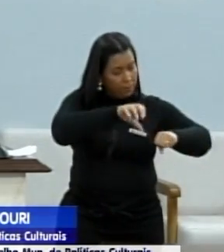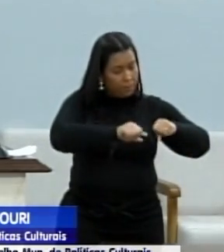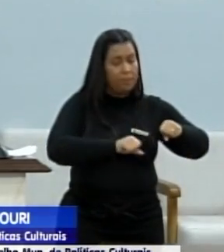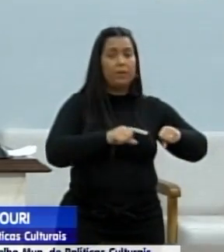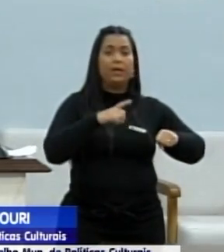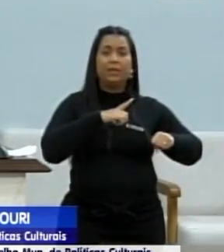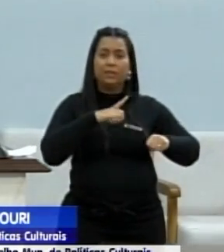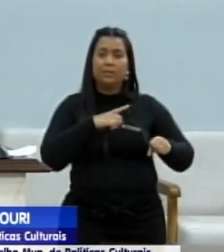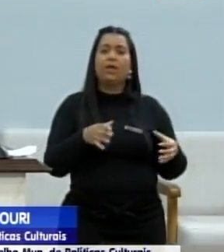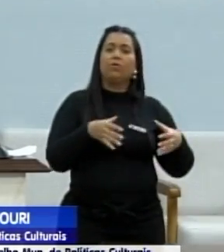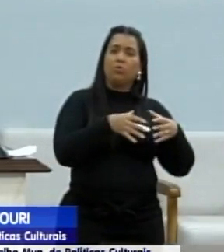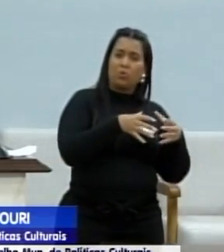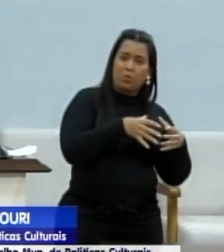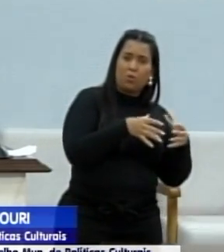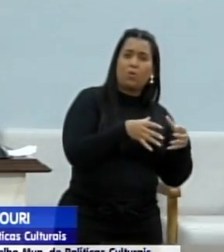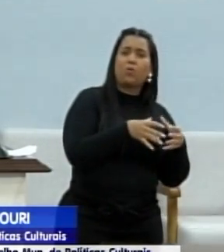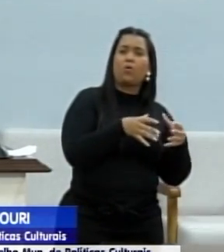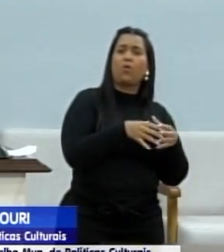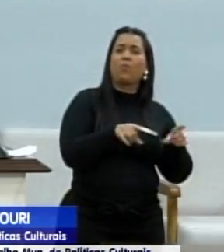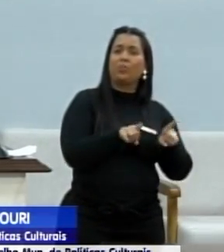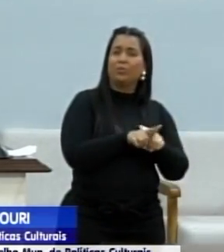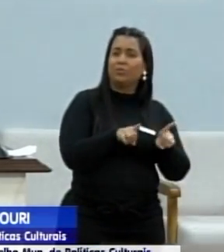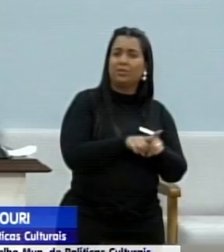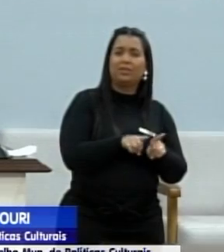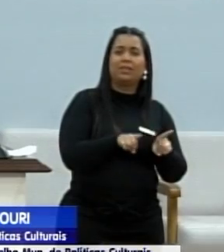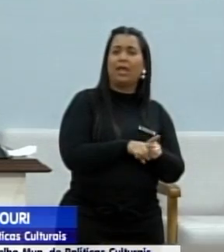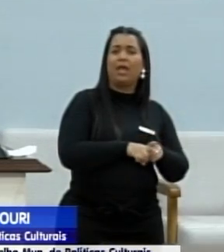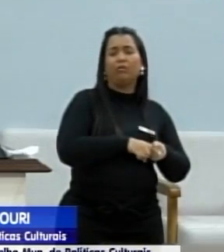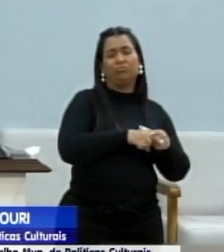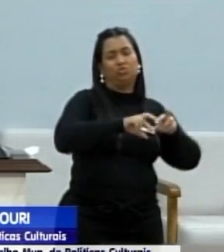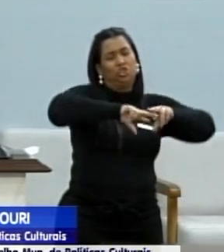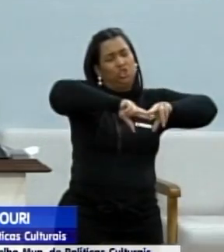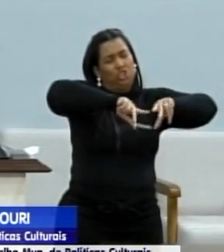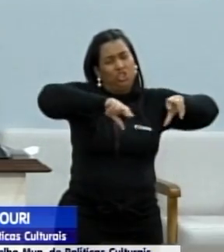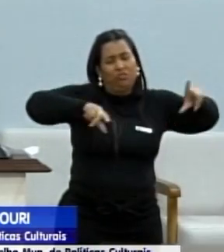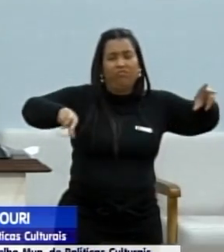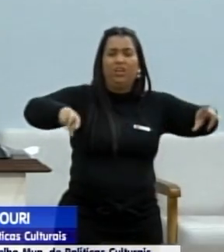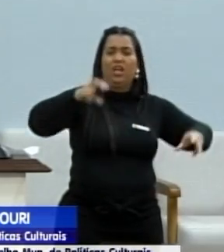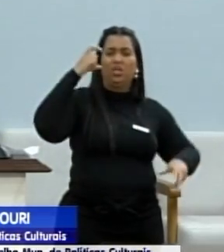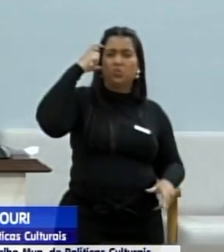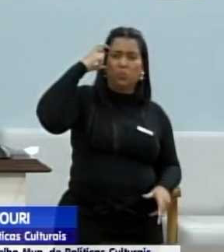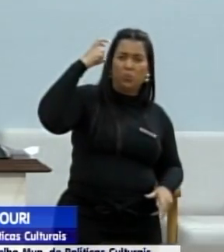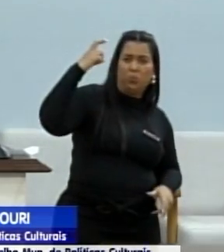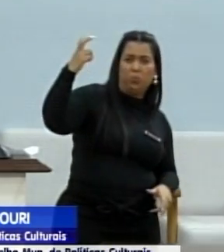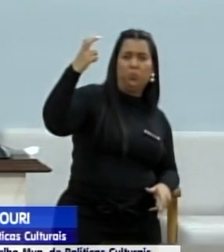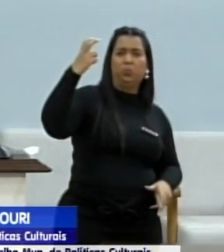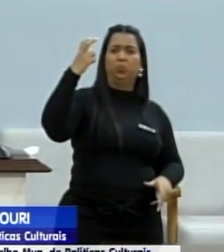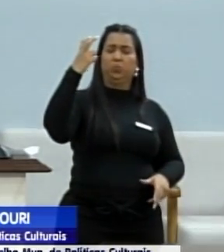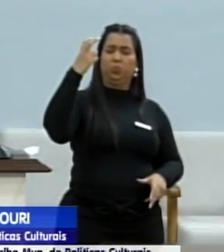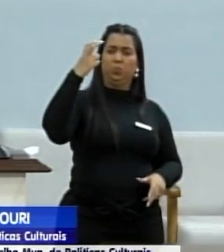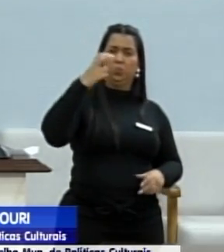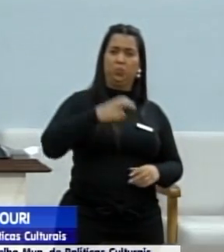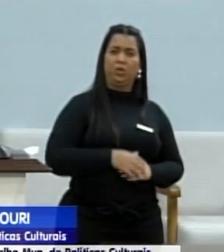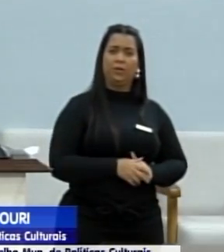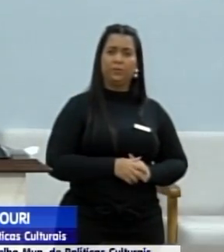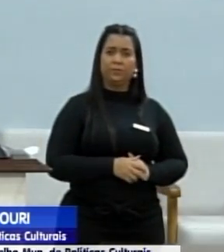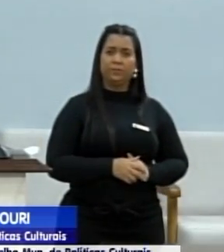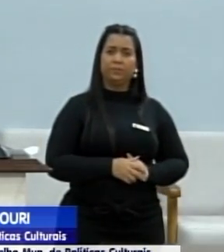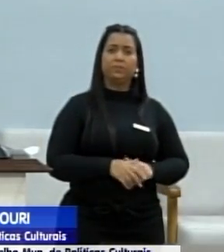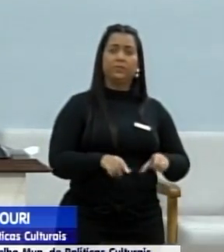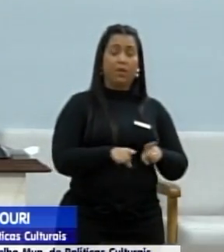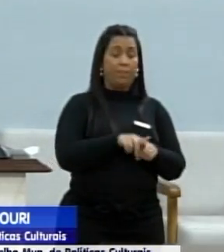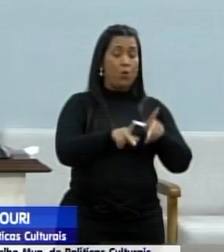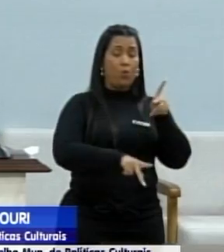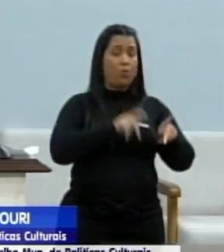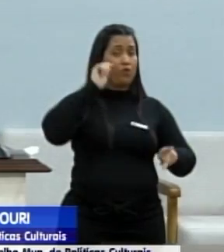matrizes africana, onde a gente tem o folclore e a cultura popular, as organizações sociais, o patrimônio cultural, a população negra e